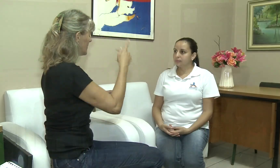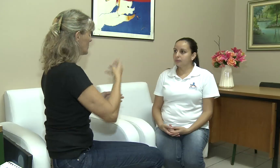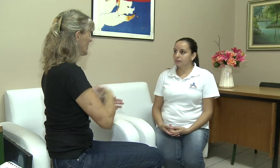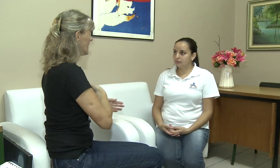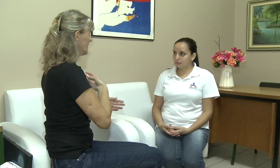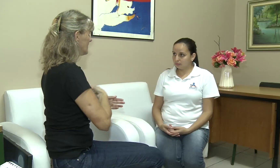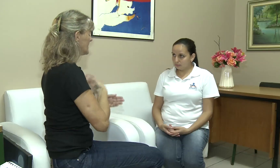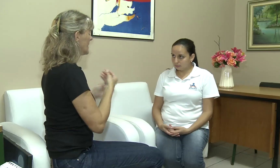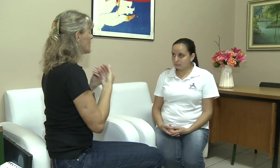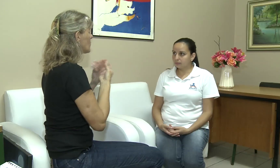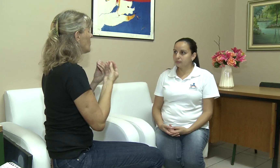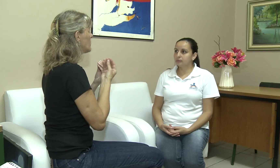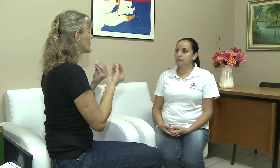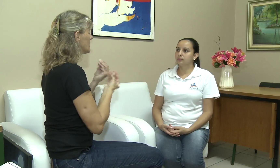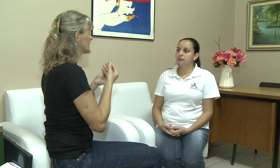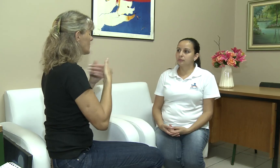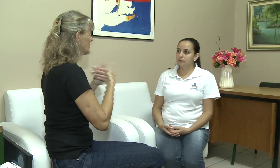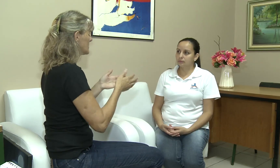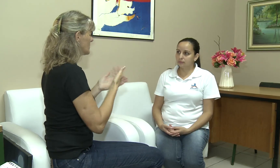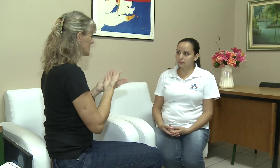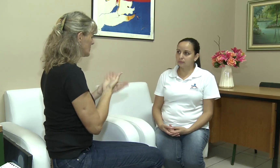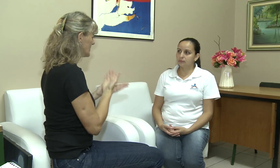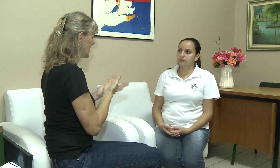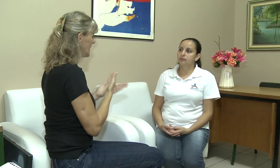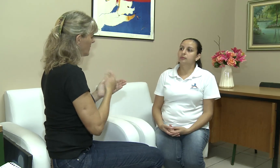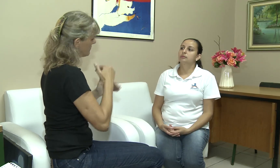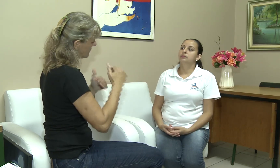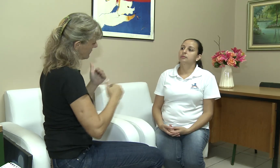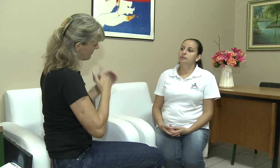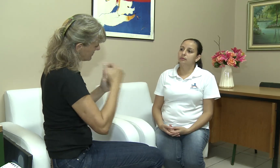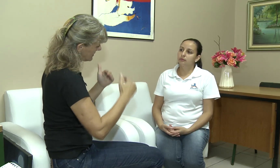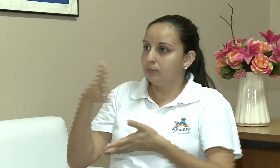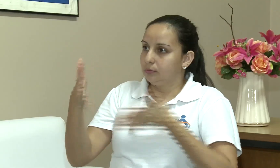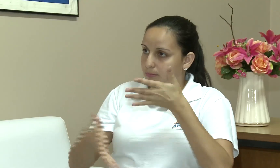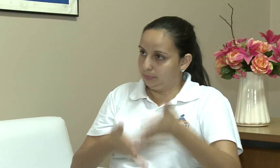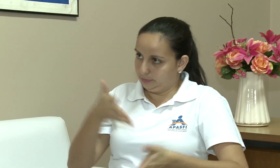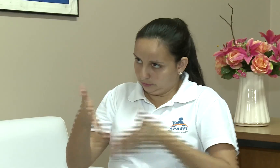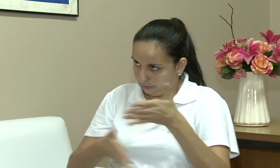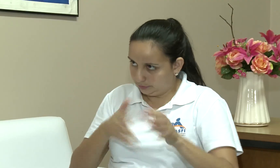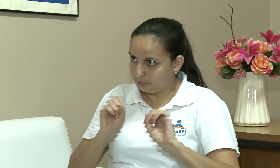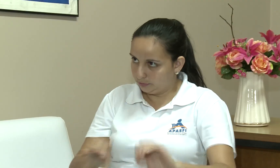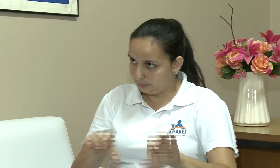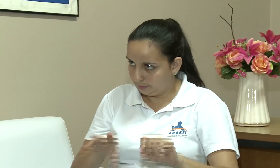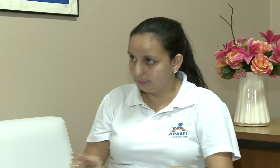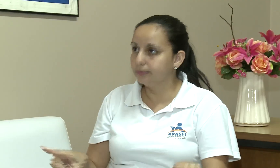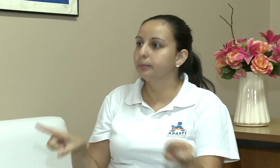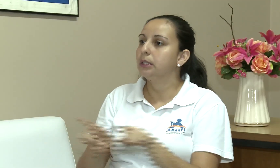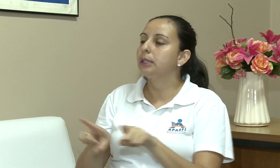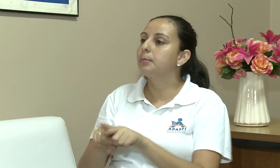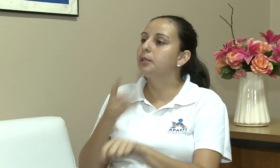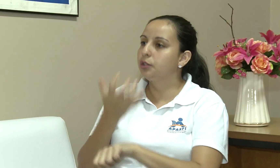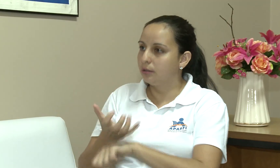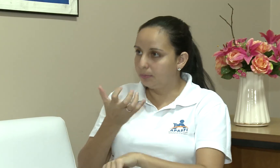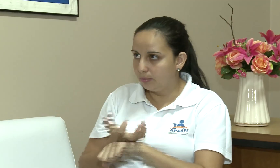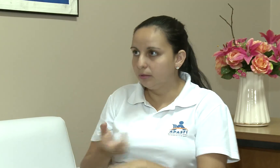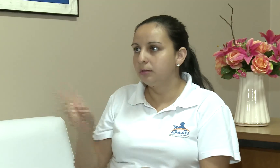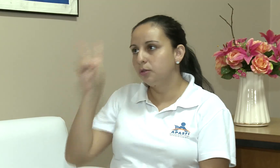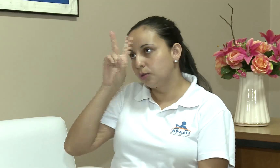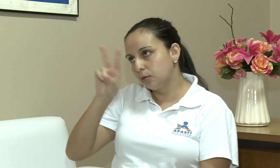Juliana foi alfabetizada sem intérprete e passou por uma educação oralizada. Somente quando iniciou na Faculdade